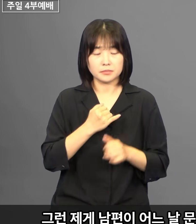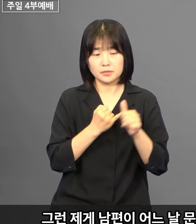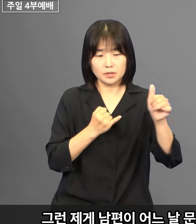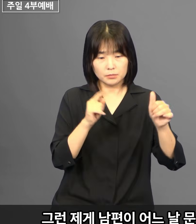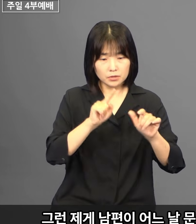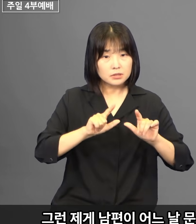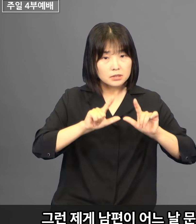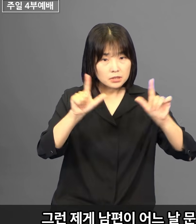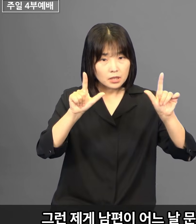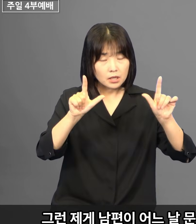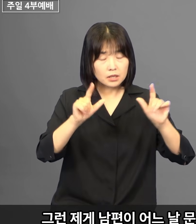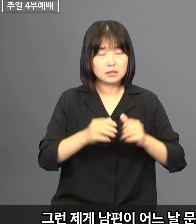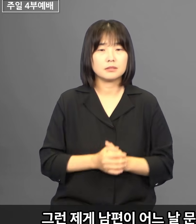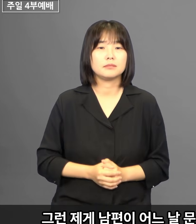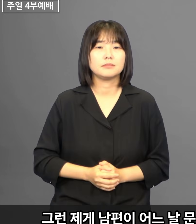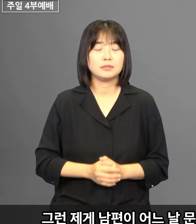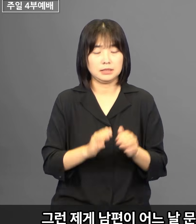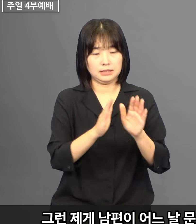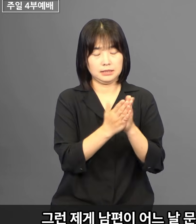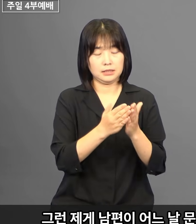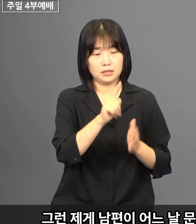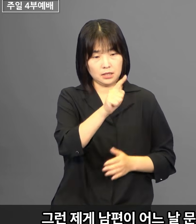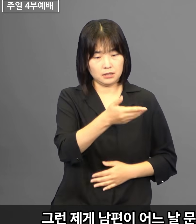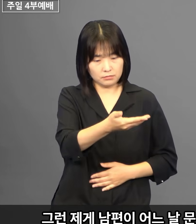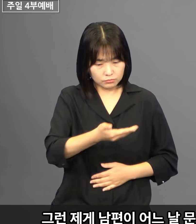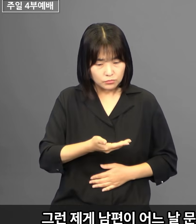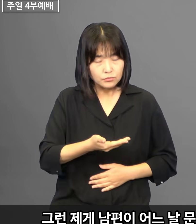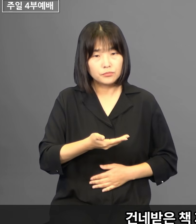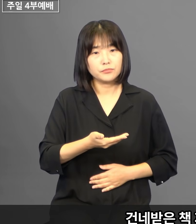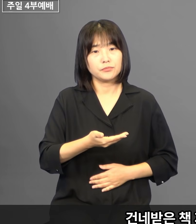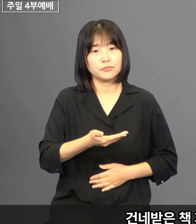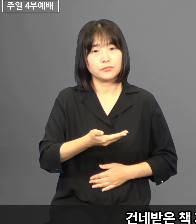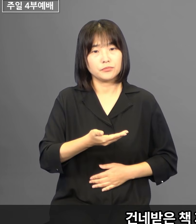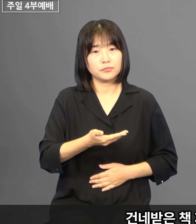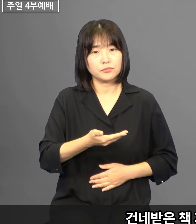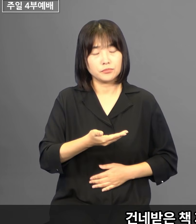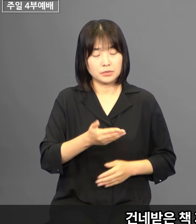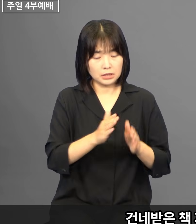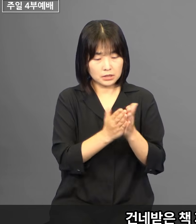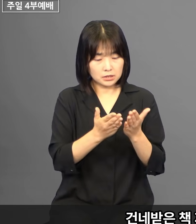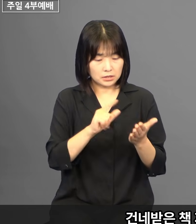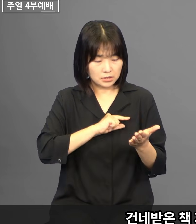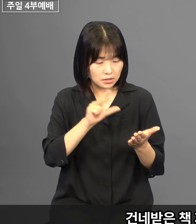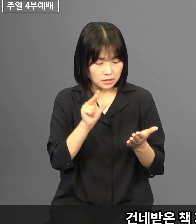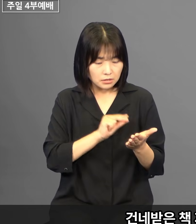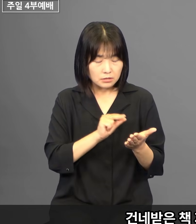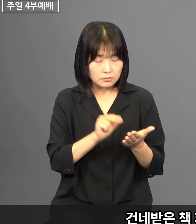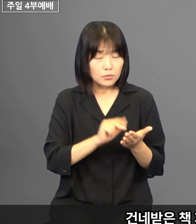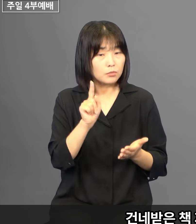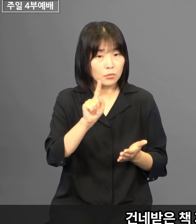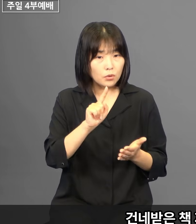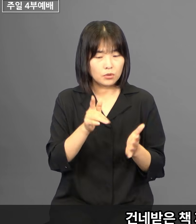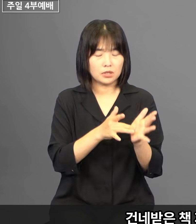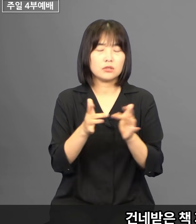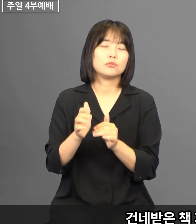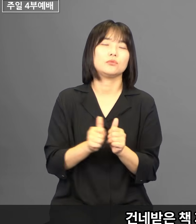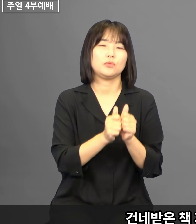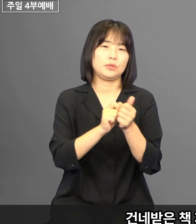날 문득 조심스레 책 한 권을 내밀었습니다. 건네받은 책 제목은 예수